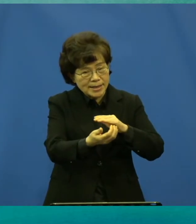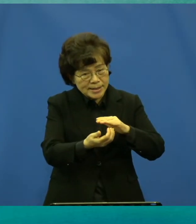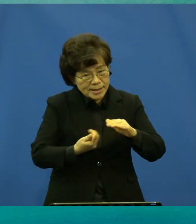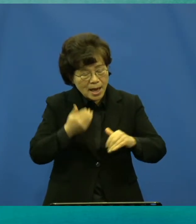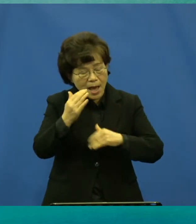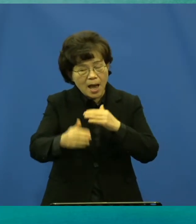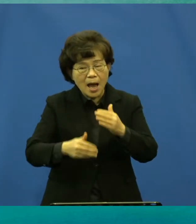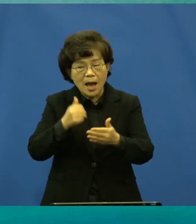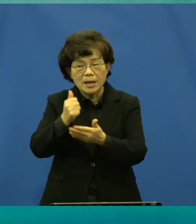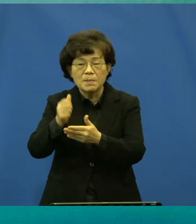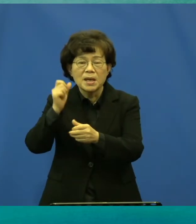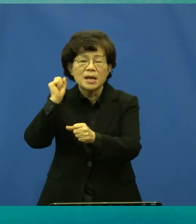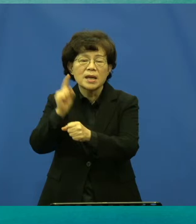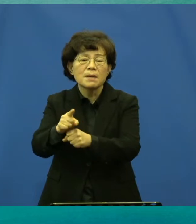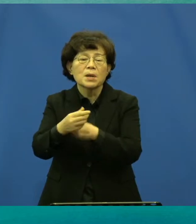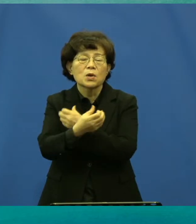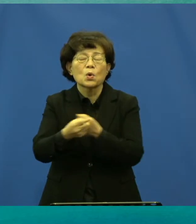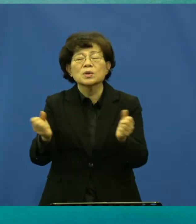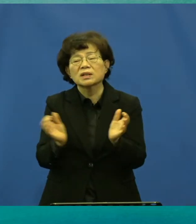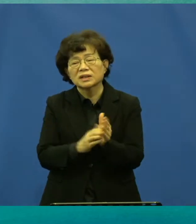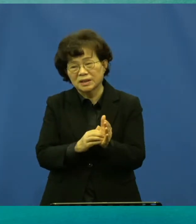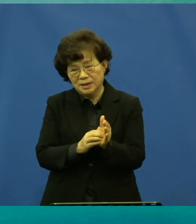하나님의 용서가 먼저 있었습니다.